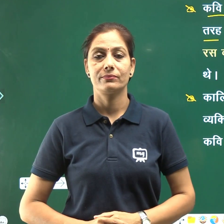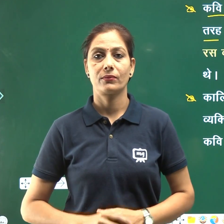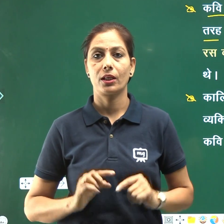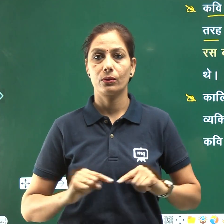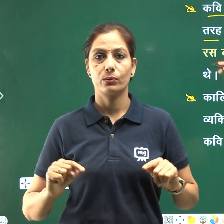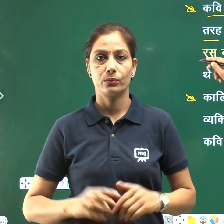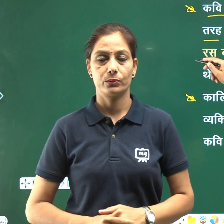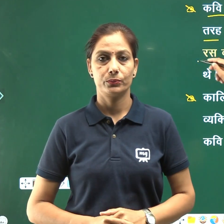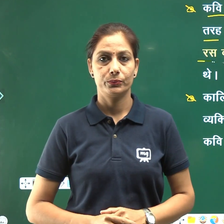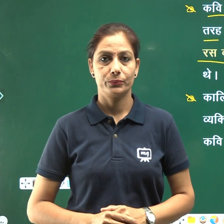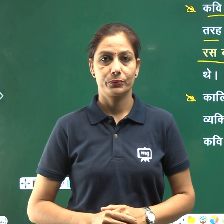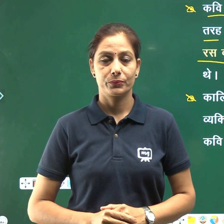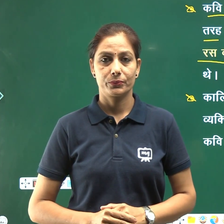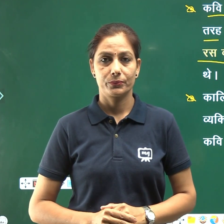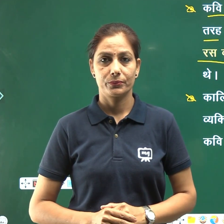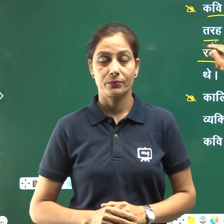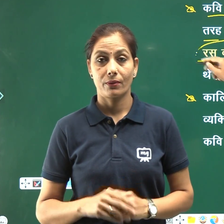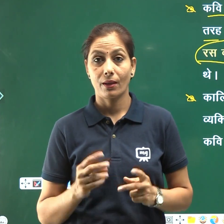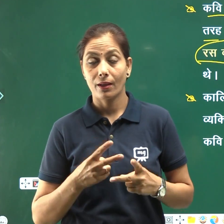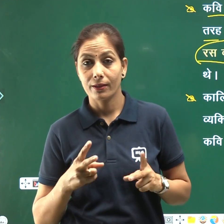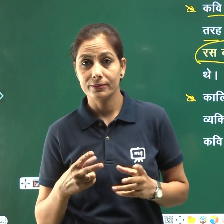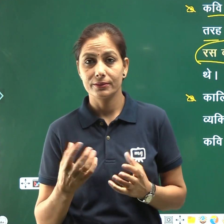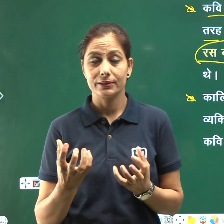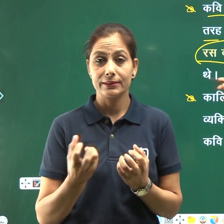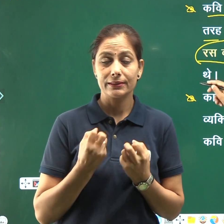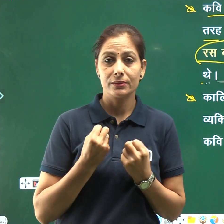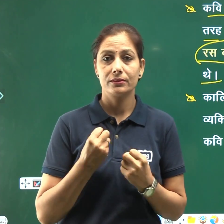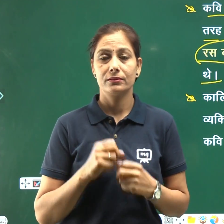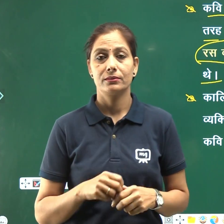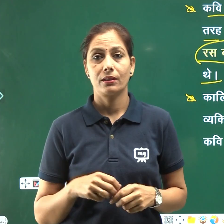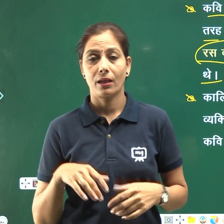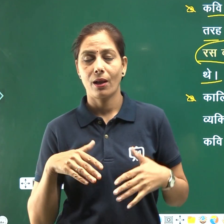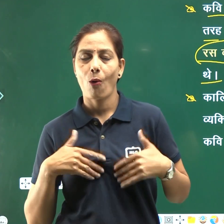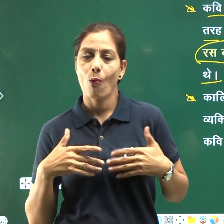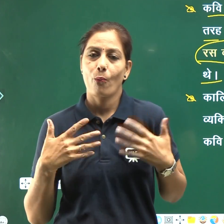किंतु रस व मादक भावों से युक्त थे।